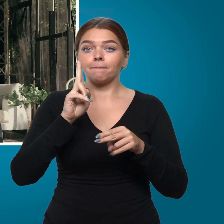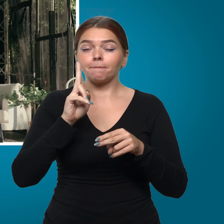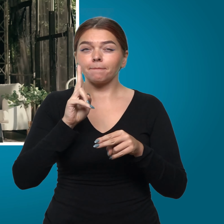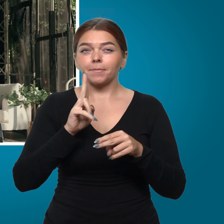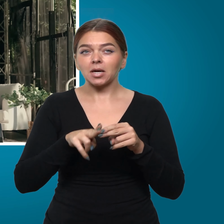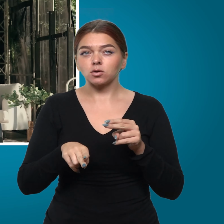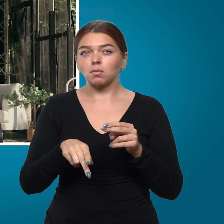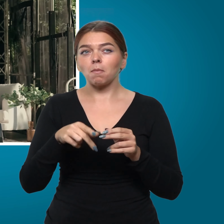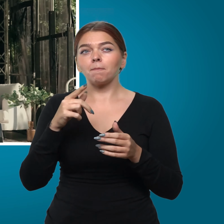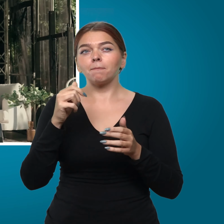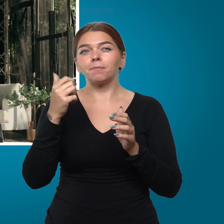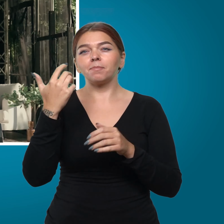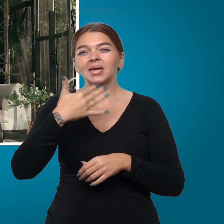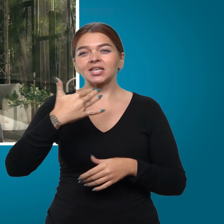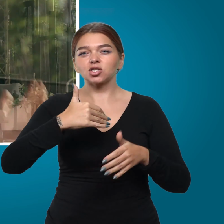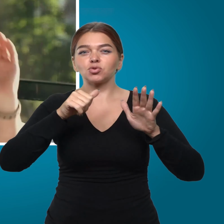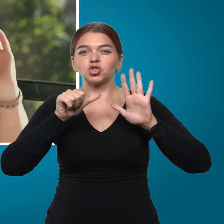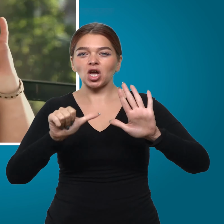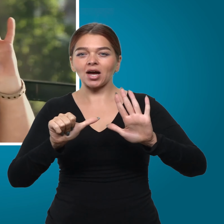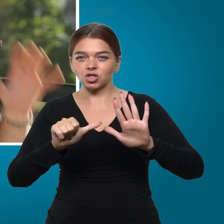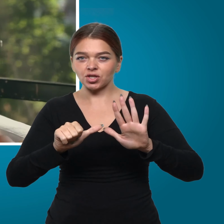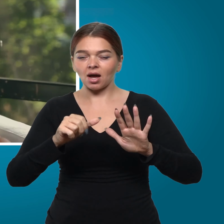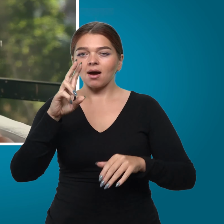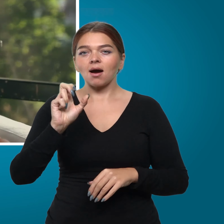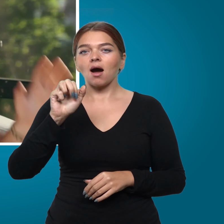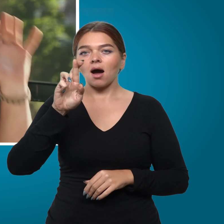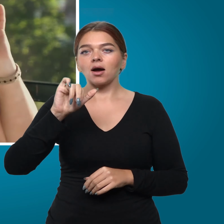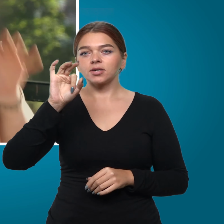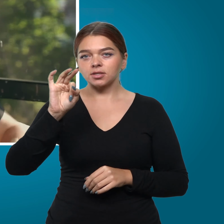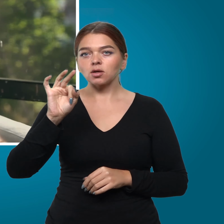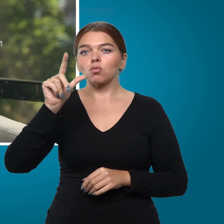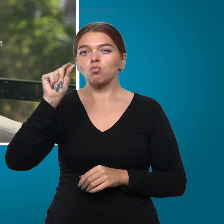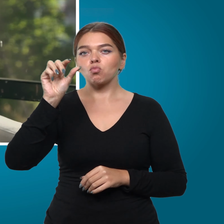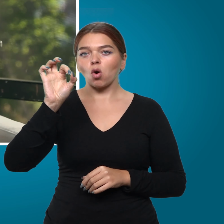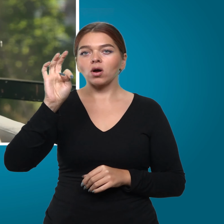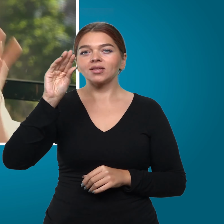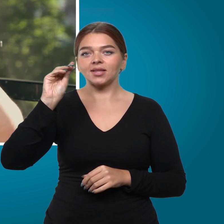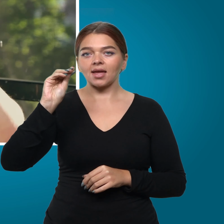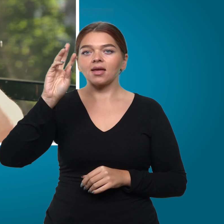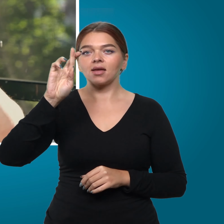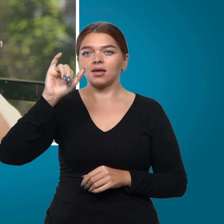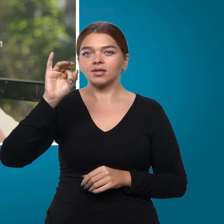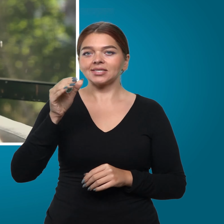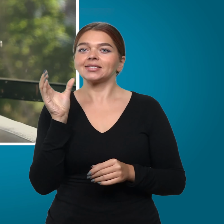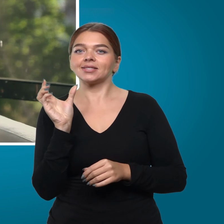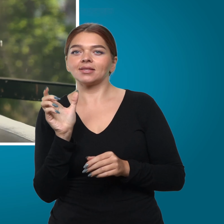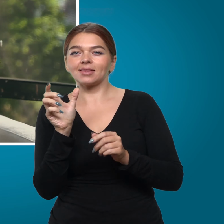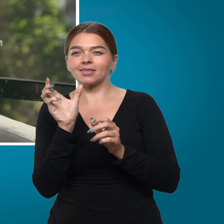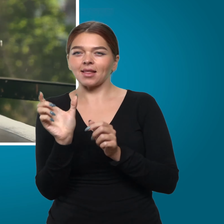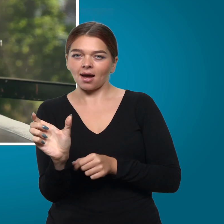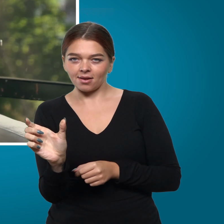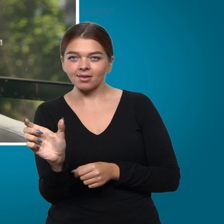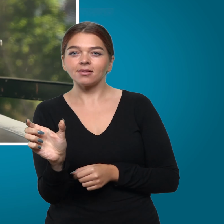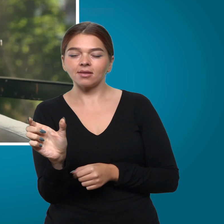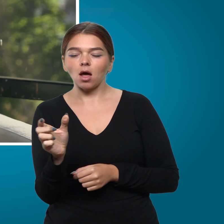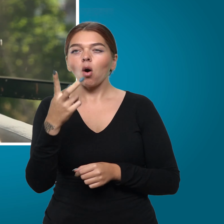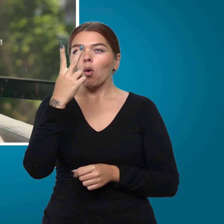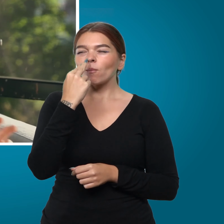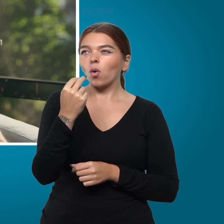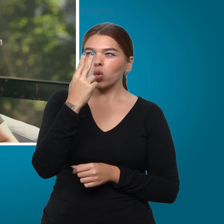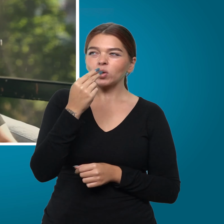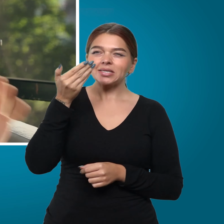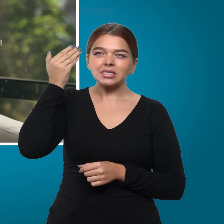vėlyvosios paauglystės, kadangi pas mane su knygom buvo pradinėse klasėse labai daug knygų, tada iki kokios 10